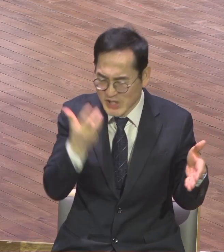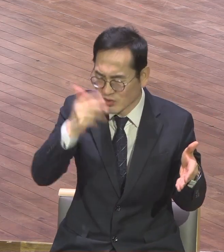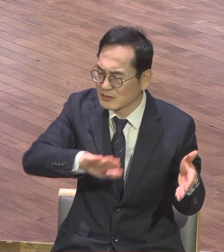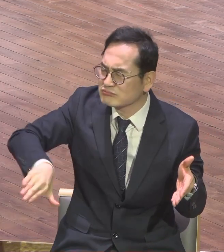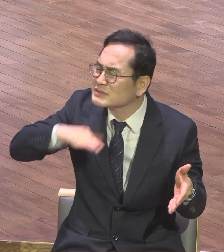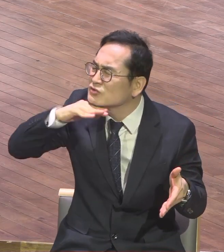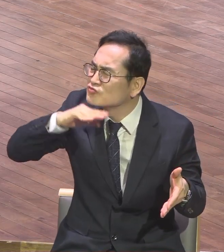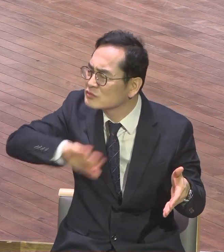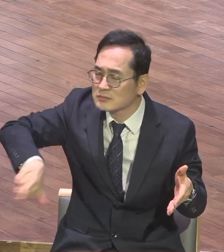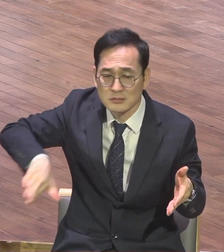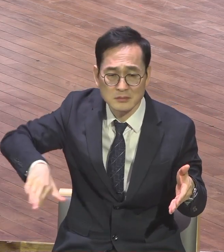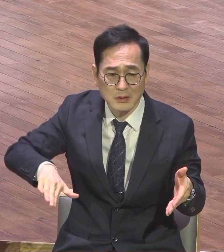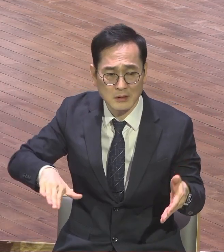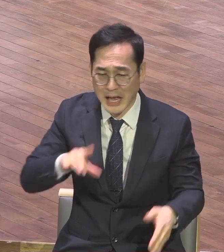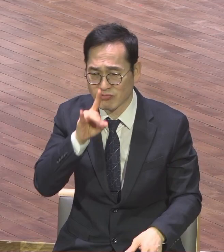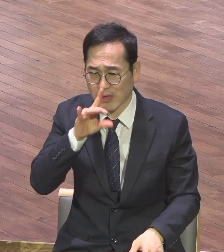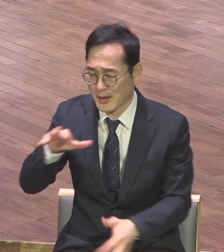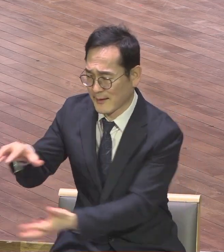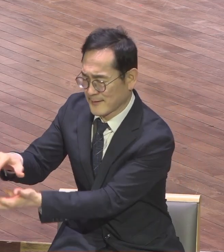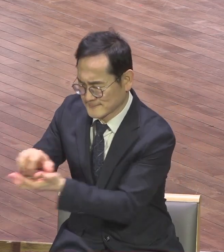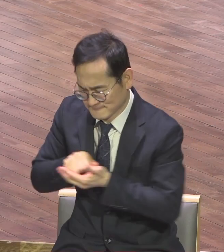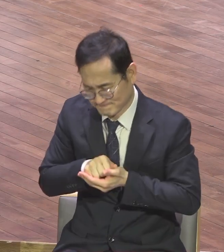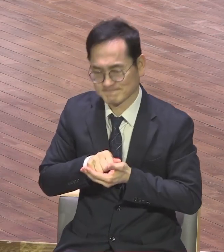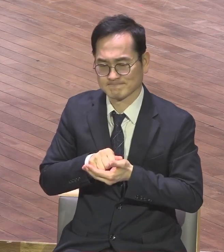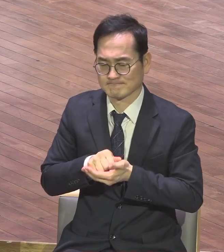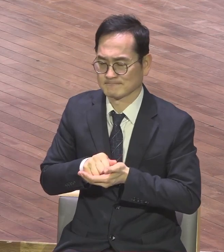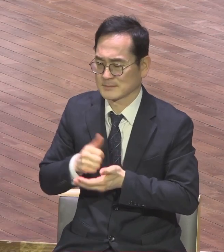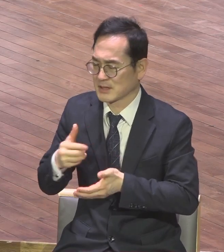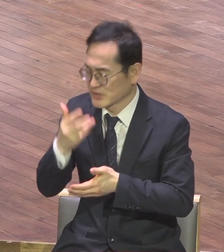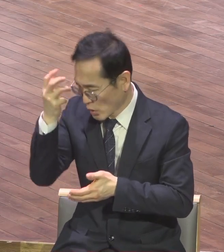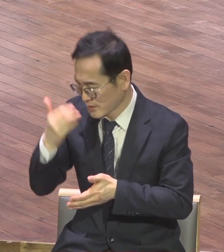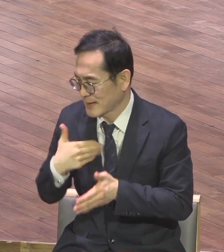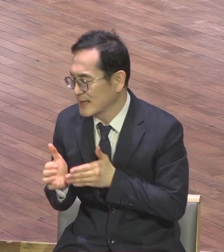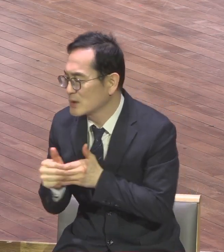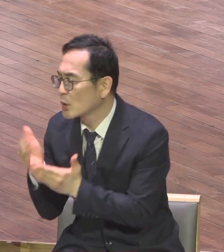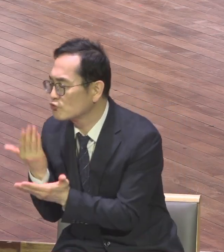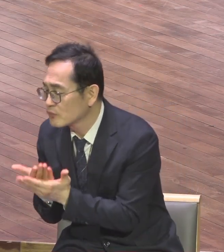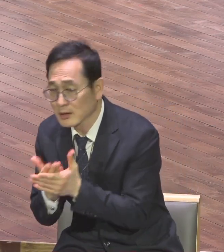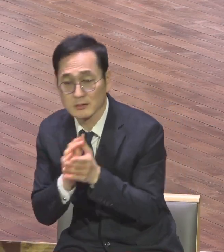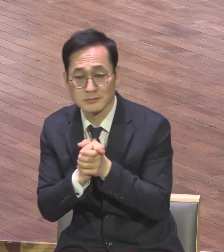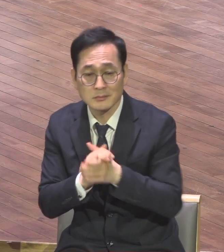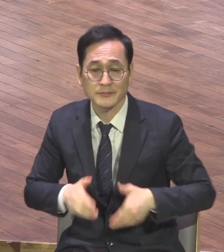성령 인도 받으시기 바랍니다. 열심히 산다고 부자 됩니까?